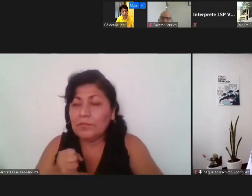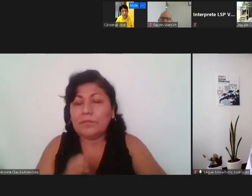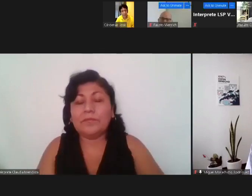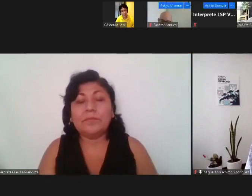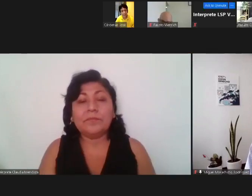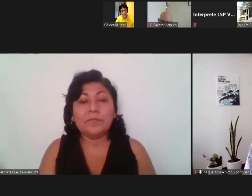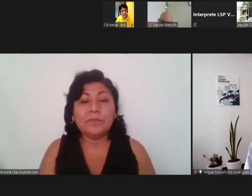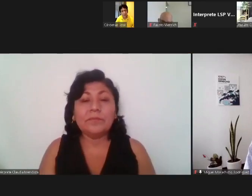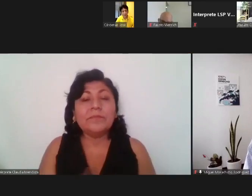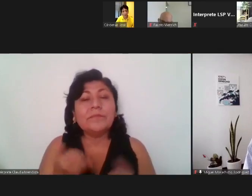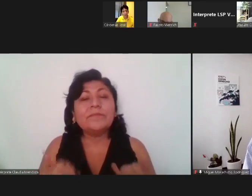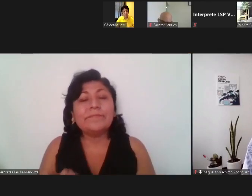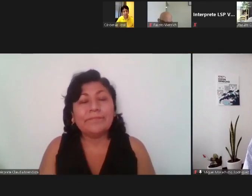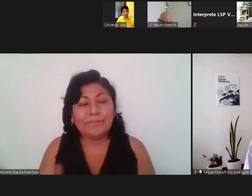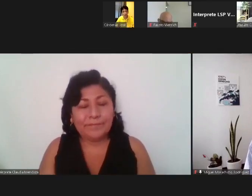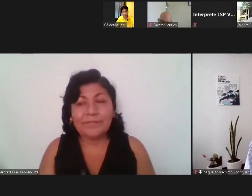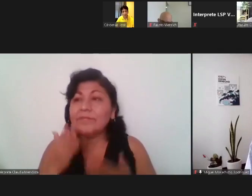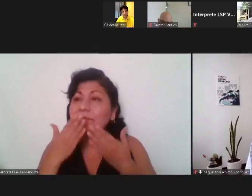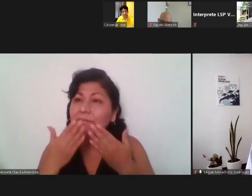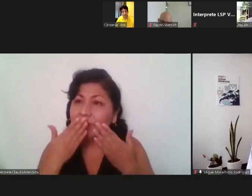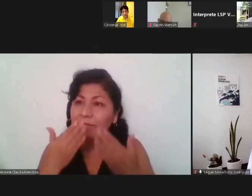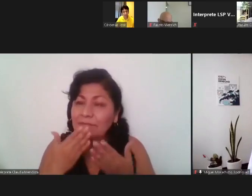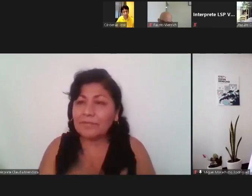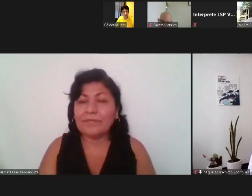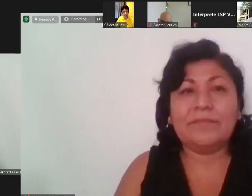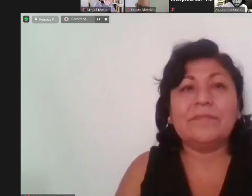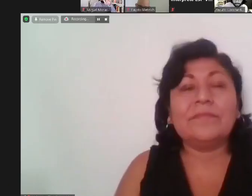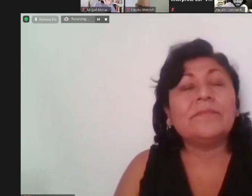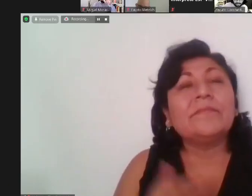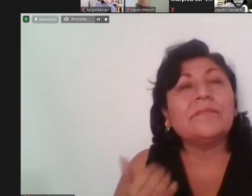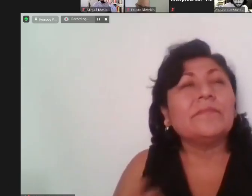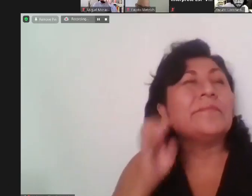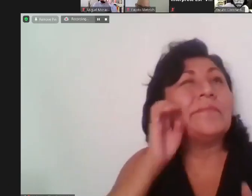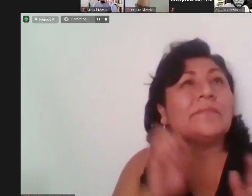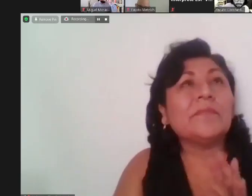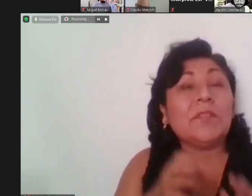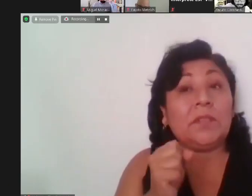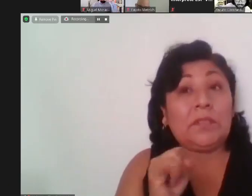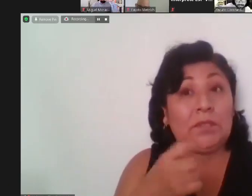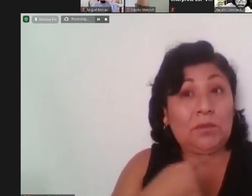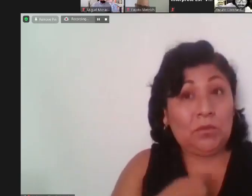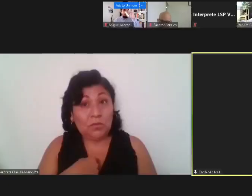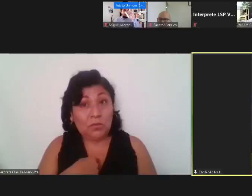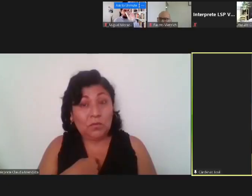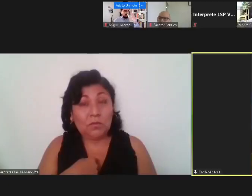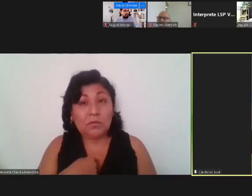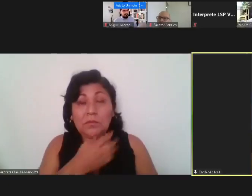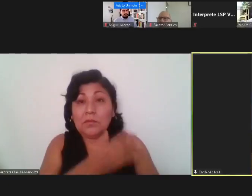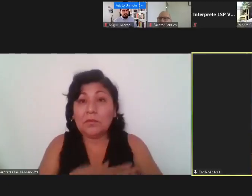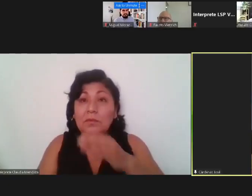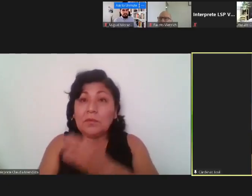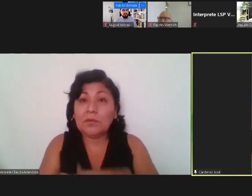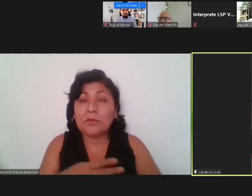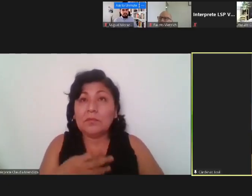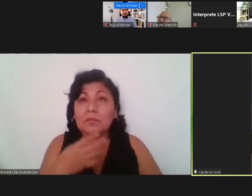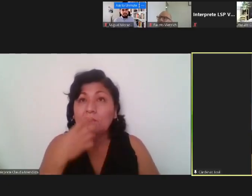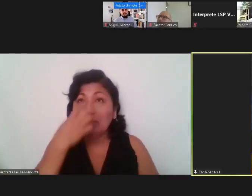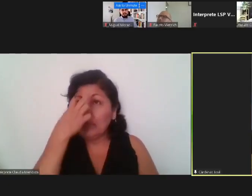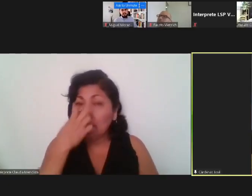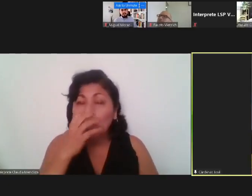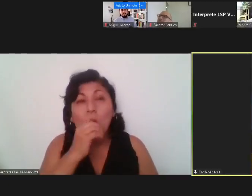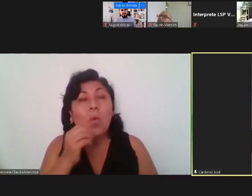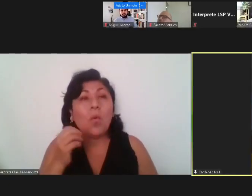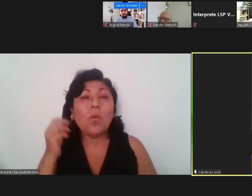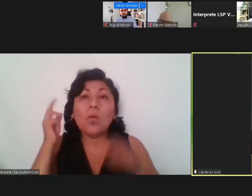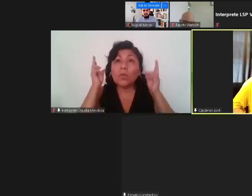Renato, en caso de yo fuera una persona con discapacidad visual, auditiva u otra discapacidad y